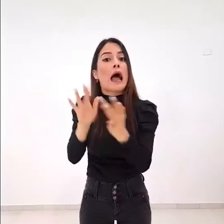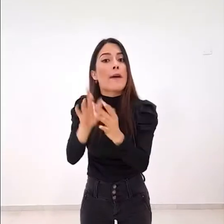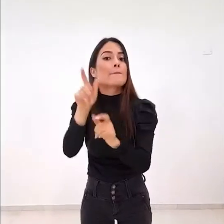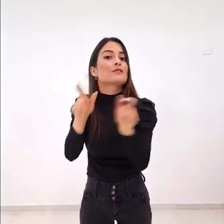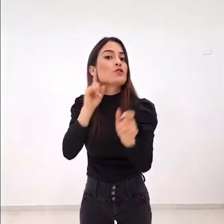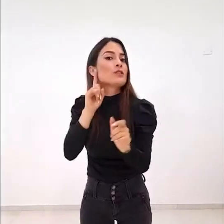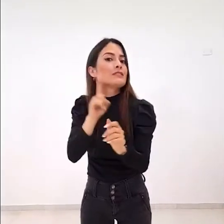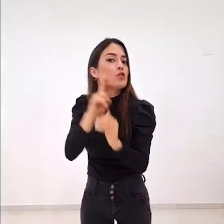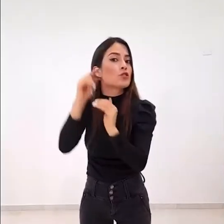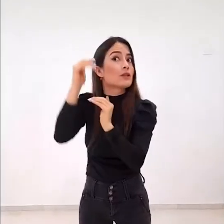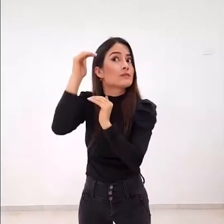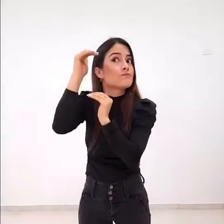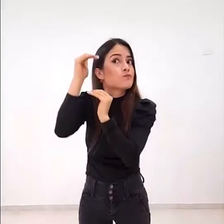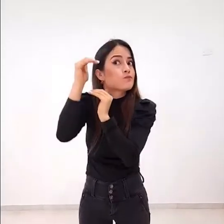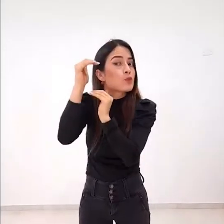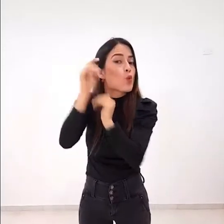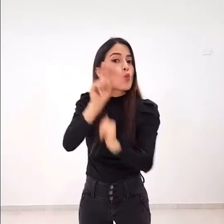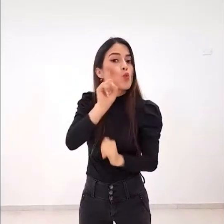1